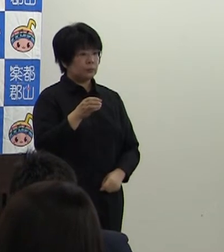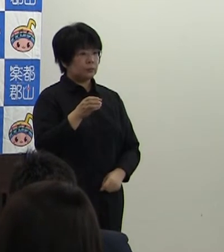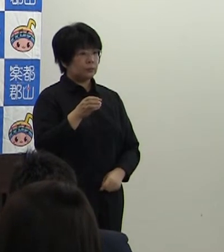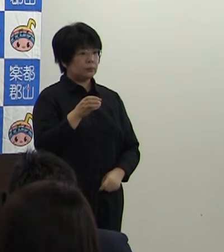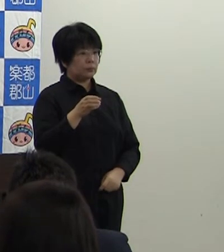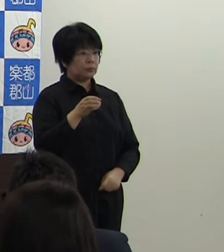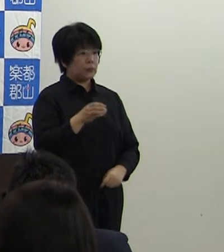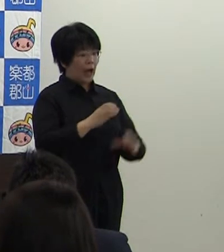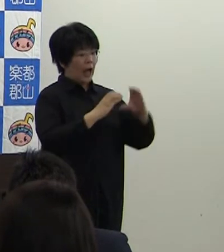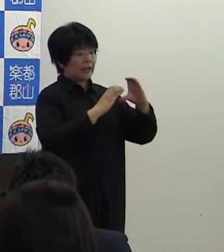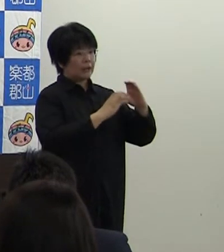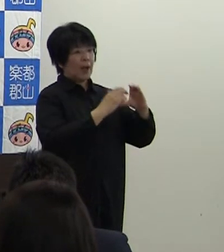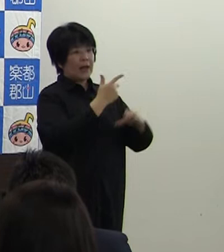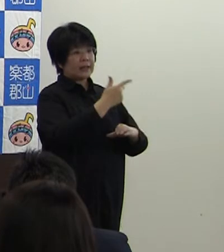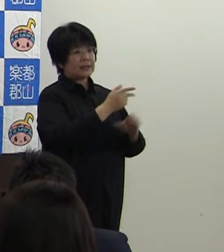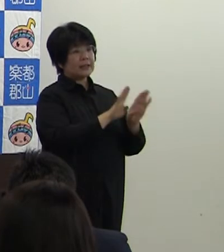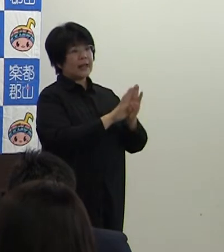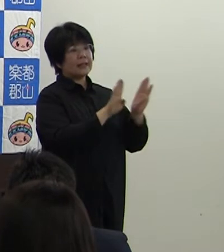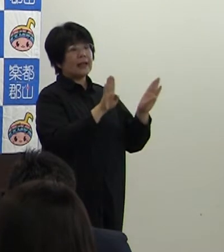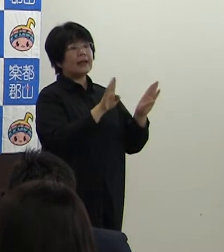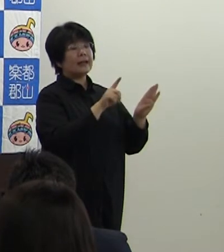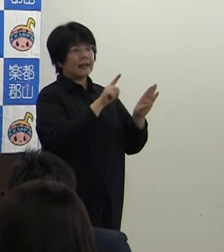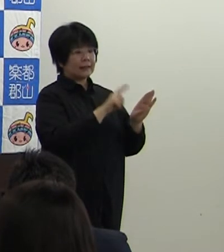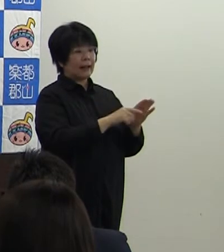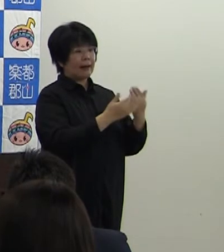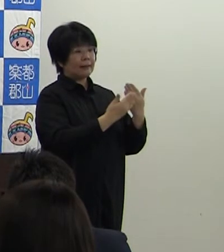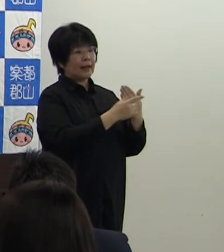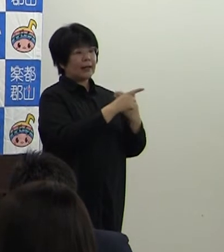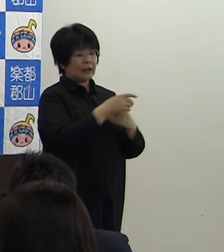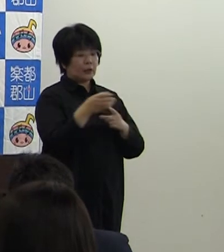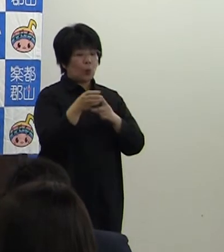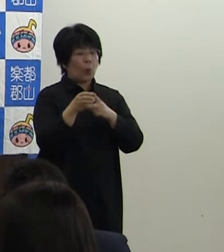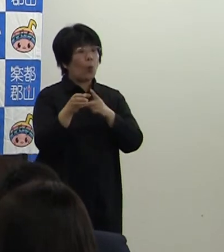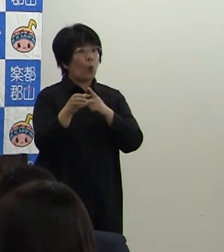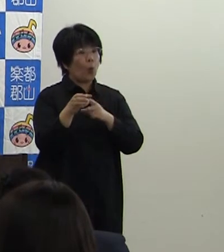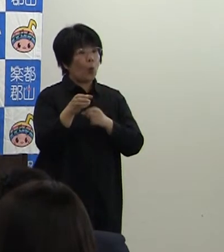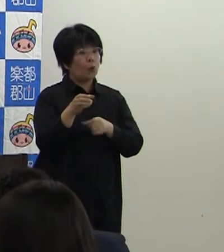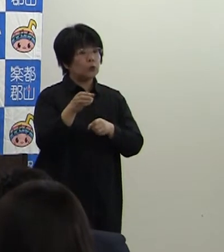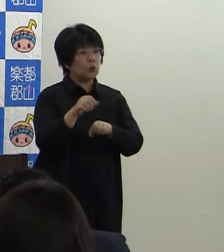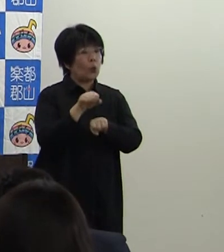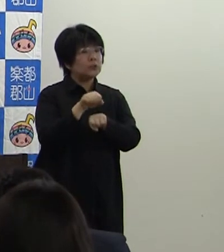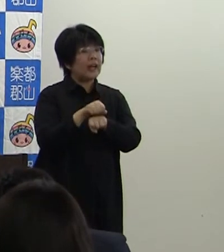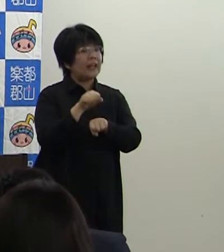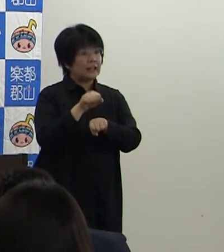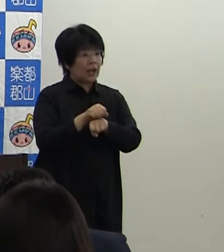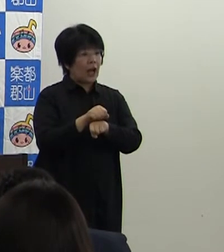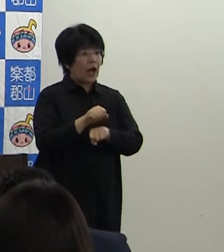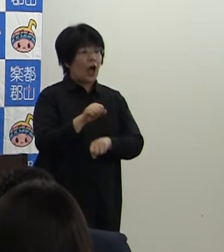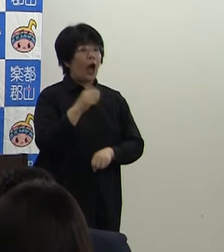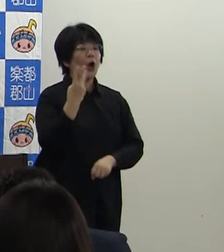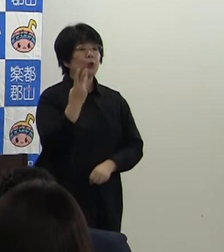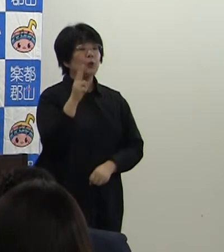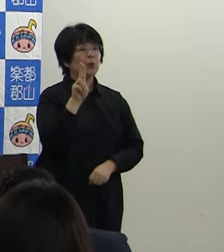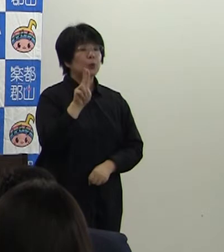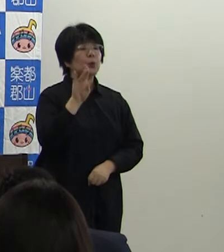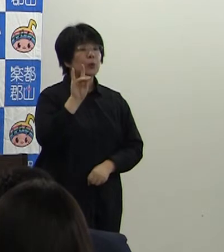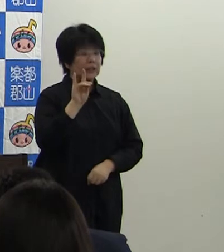会でもこういう紹介あったんですが、これを有機化合物でですねこのコップを作